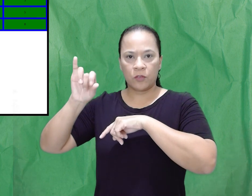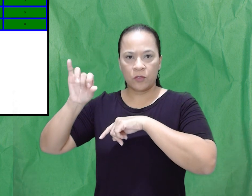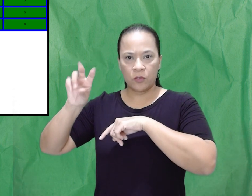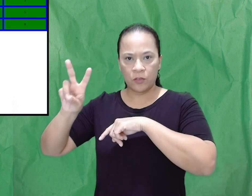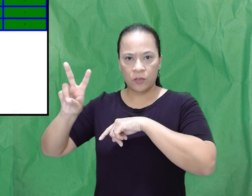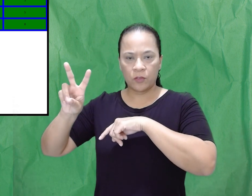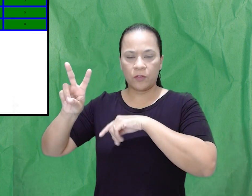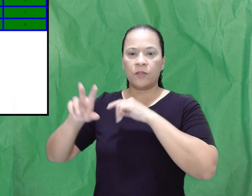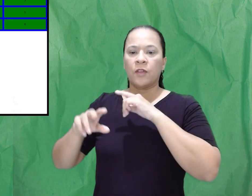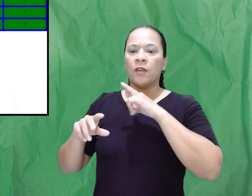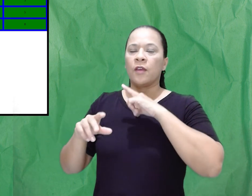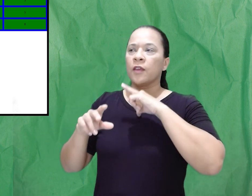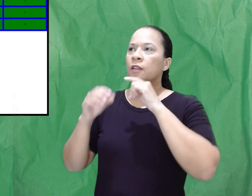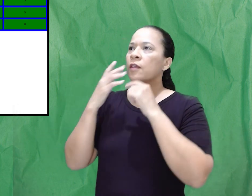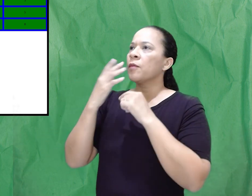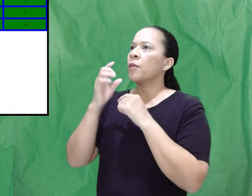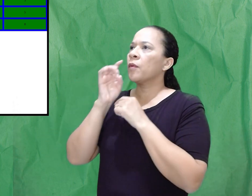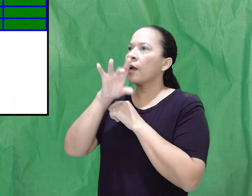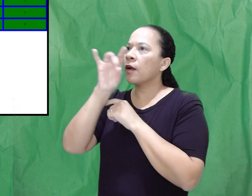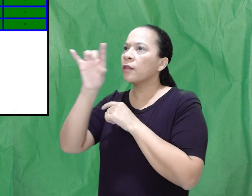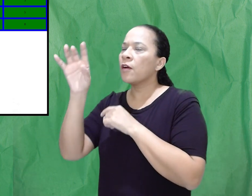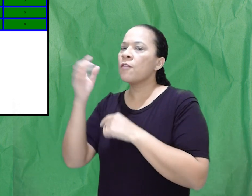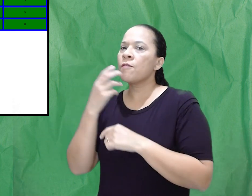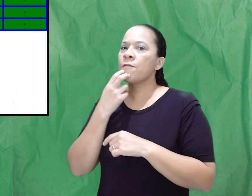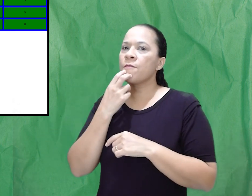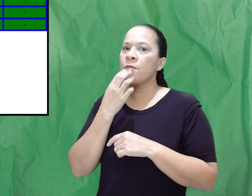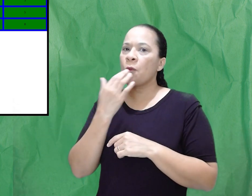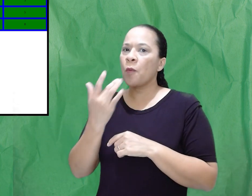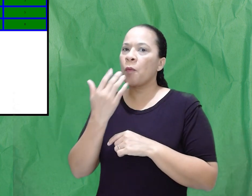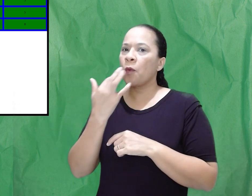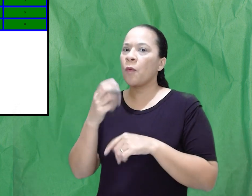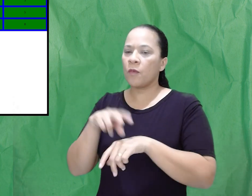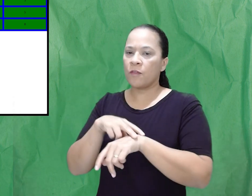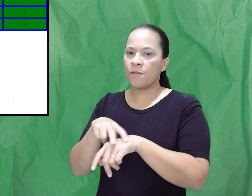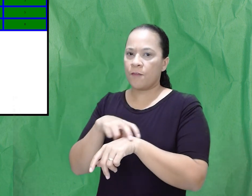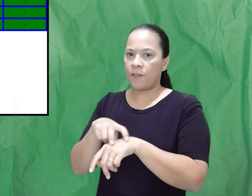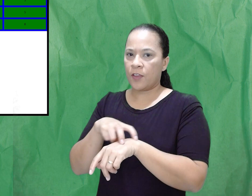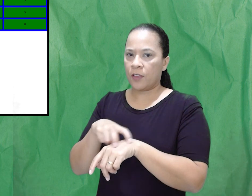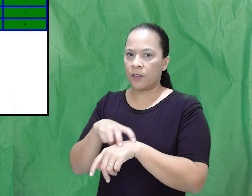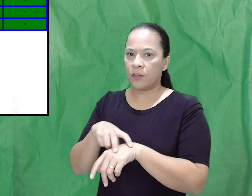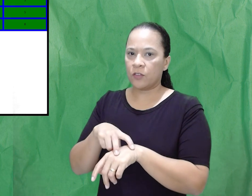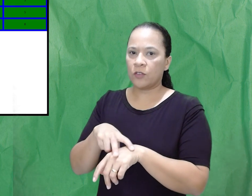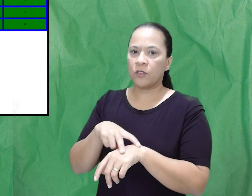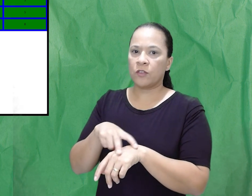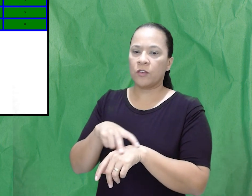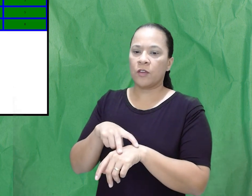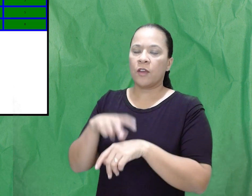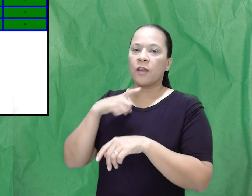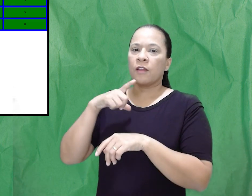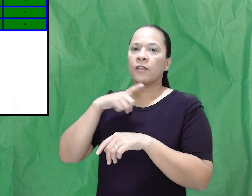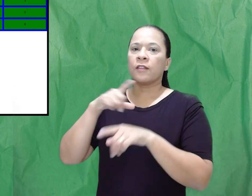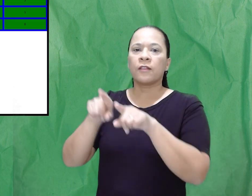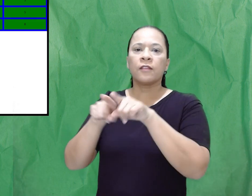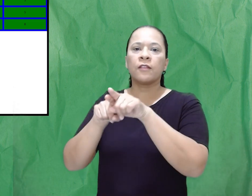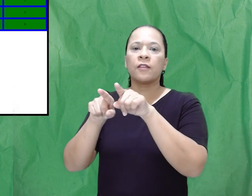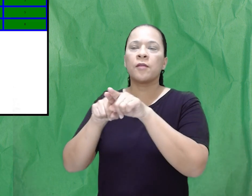cor verde. Eu estou alinhando o texto no centro. Eu tenho um padding do topo de 20